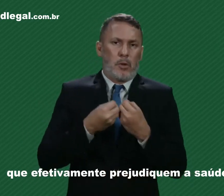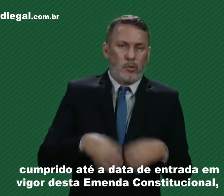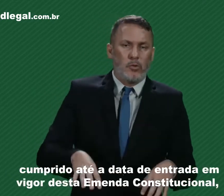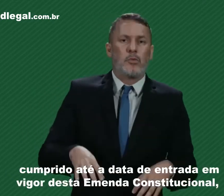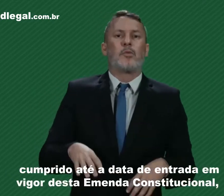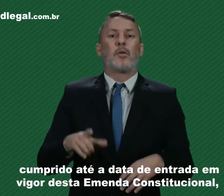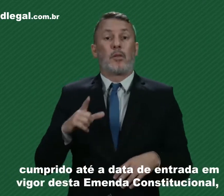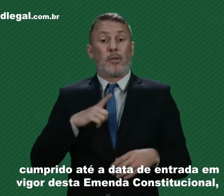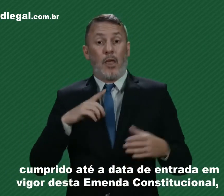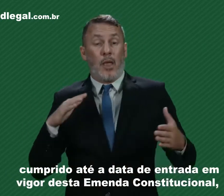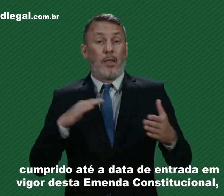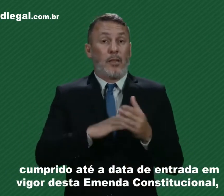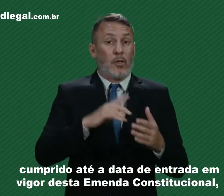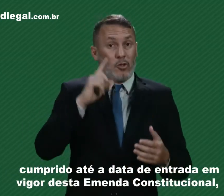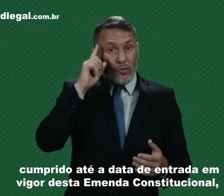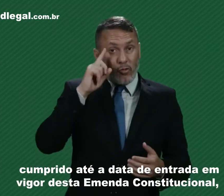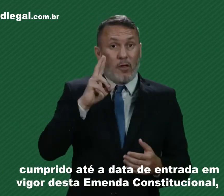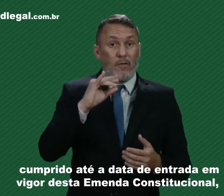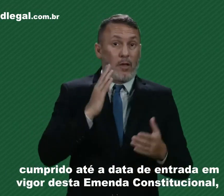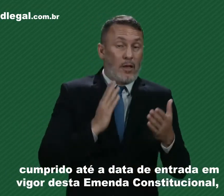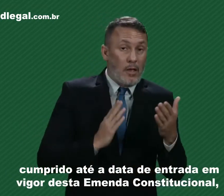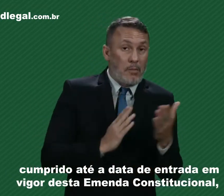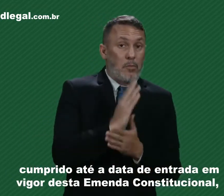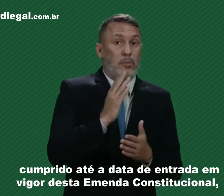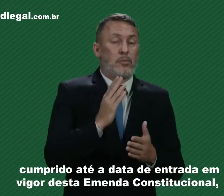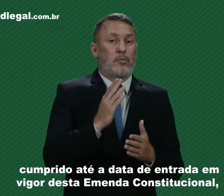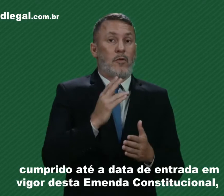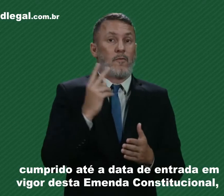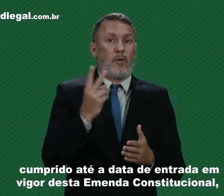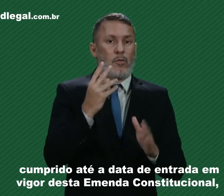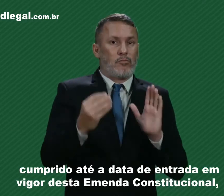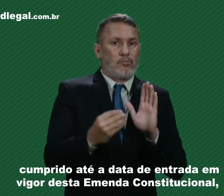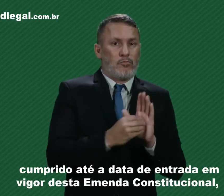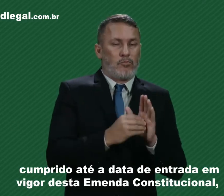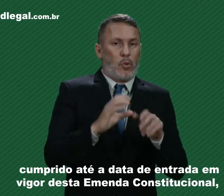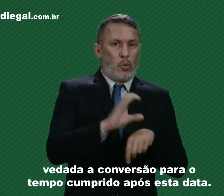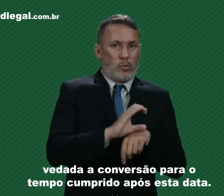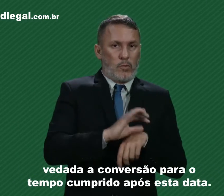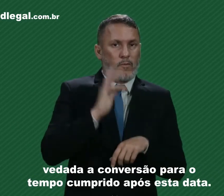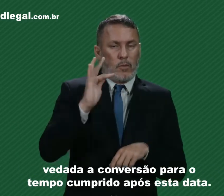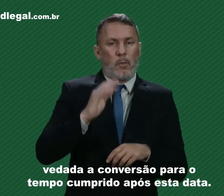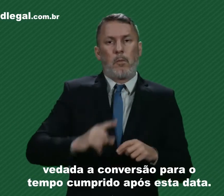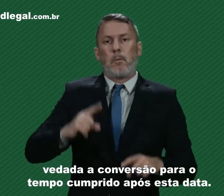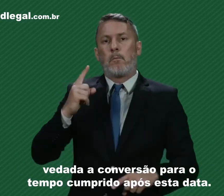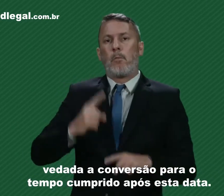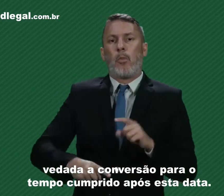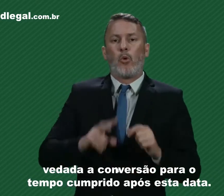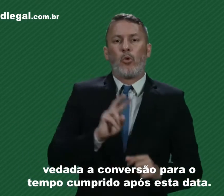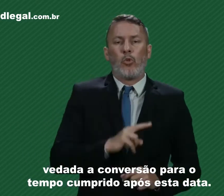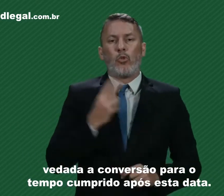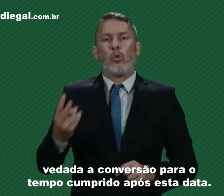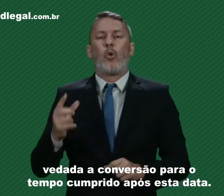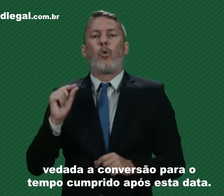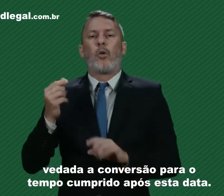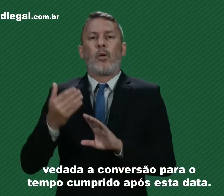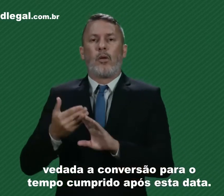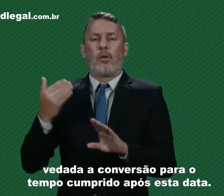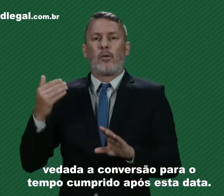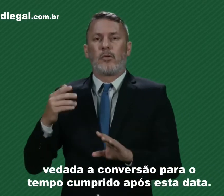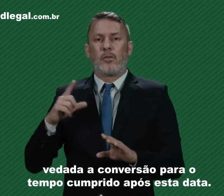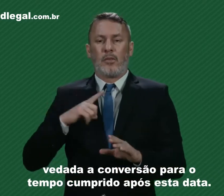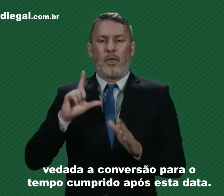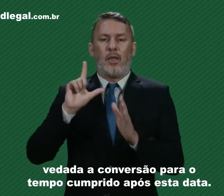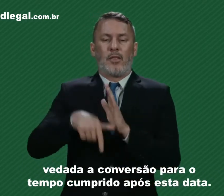saúde, cumprido até a data de entrada em vigor desta emenda constitucional, vedada a conversão para o tempo